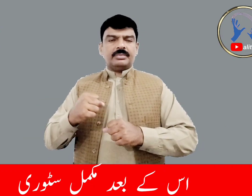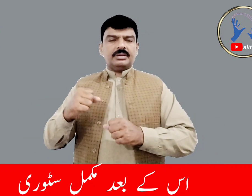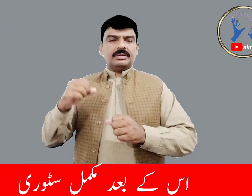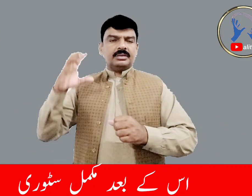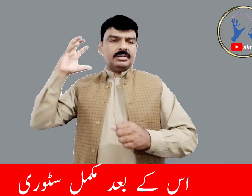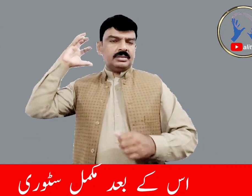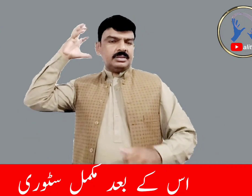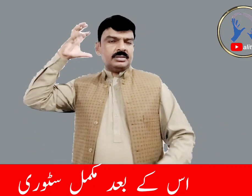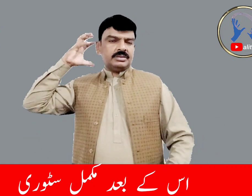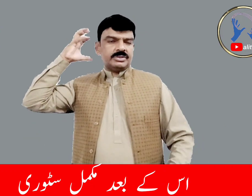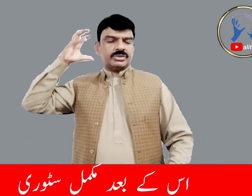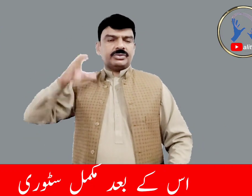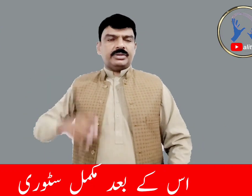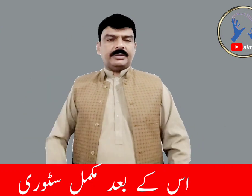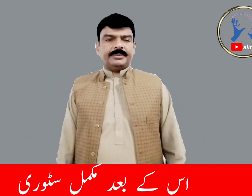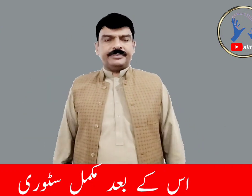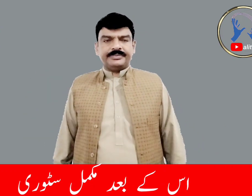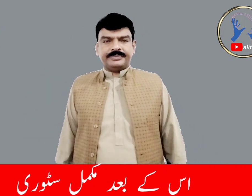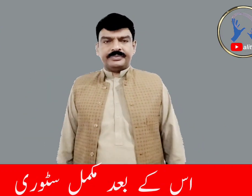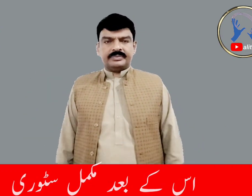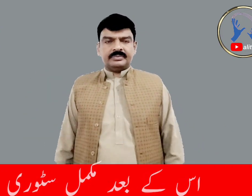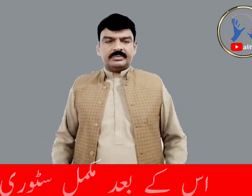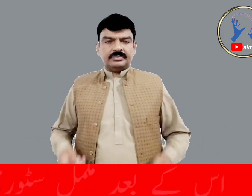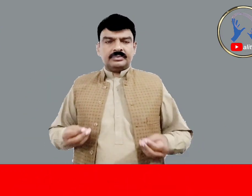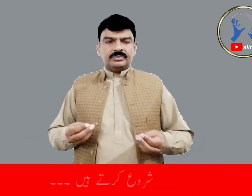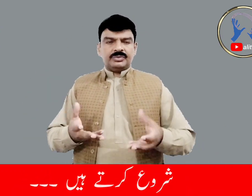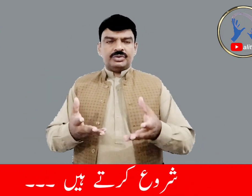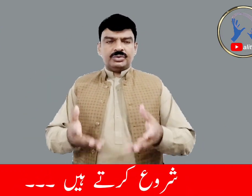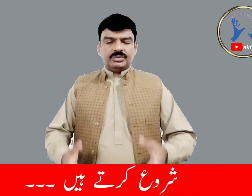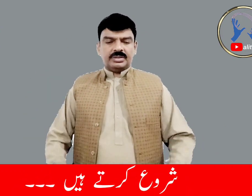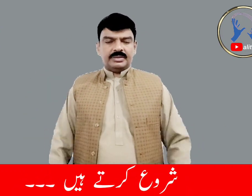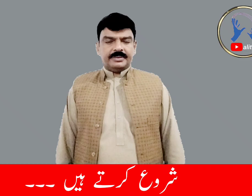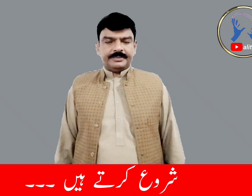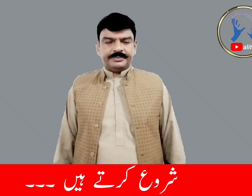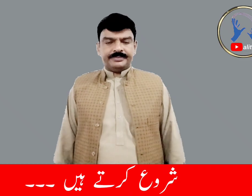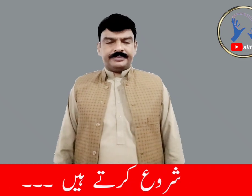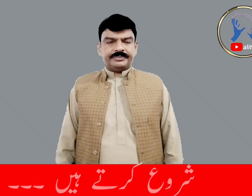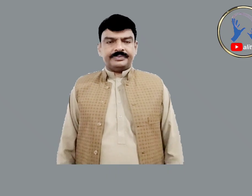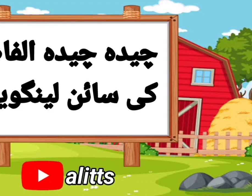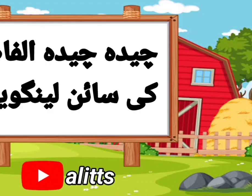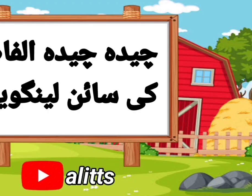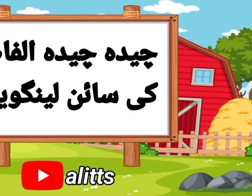मुकम्मल स्टोरी शुरू करते हैं।